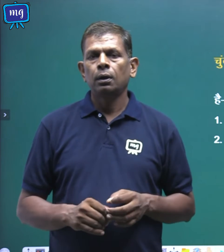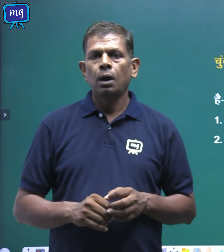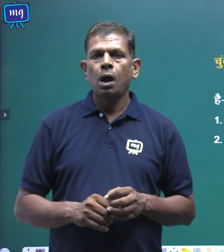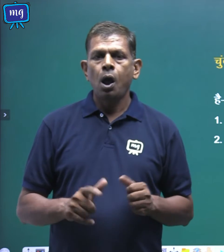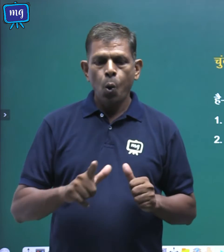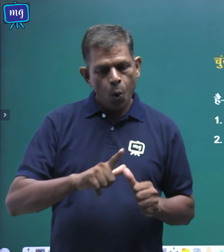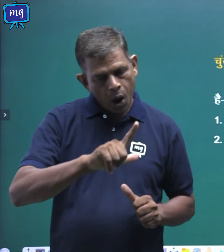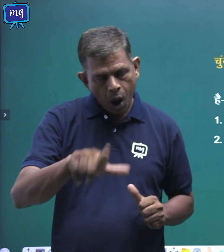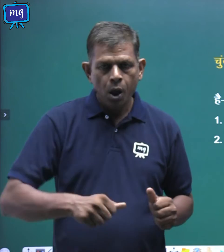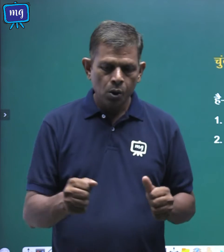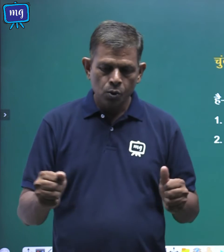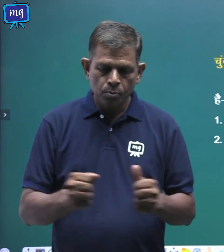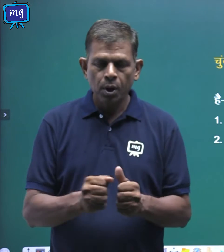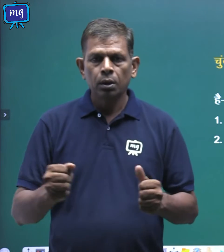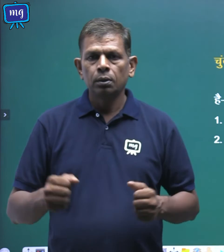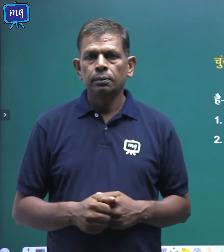प्रत्येक चुंबक